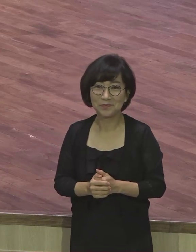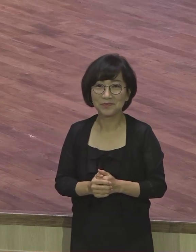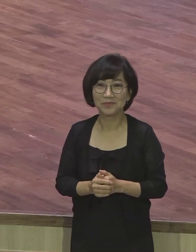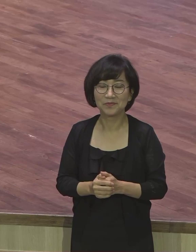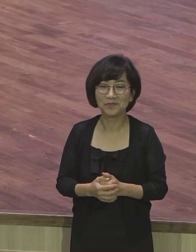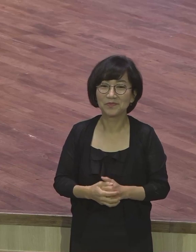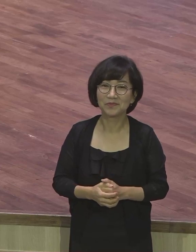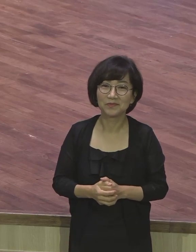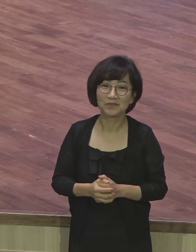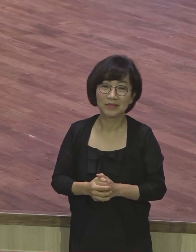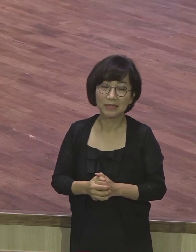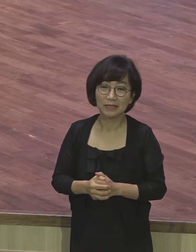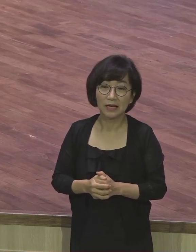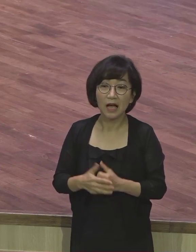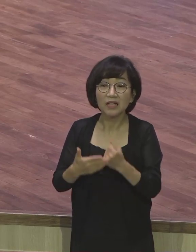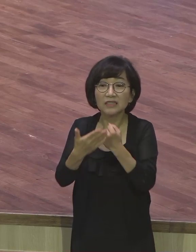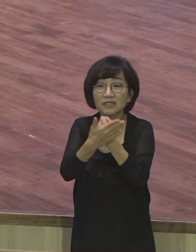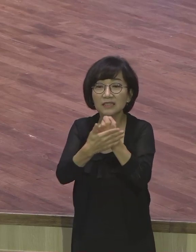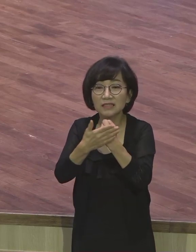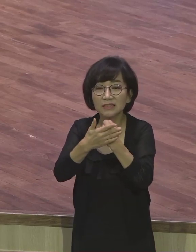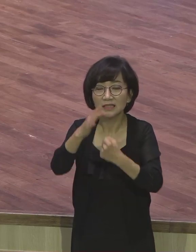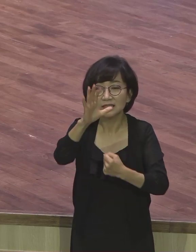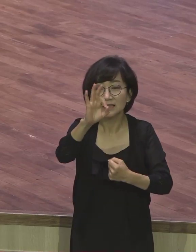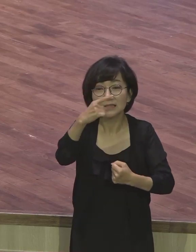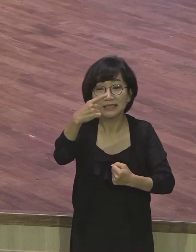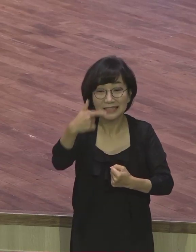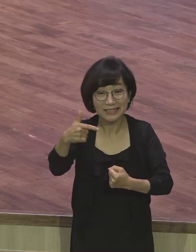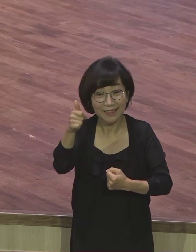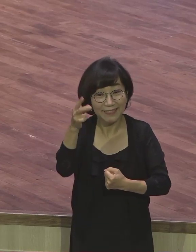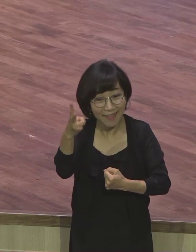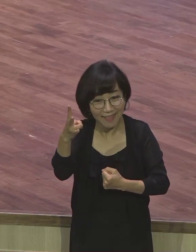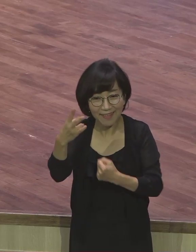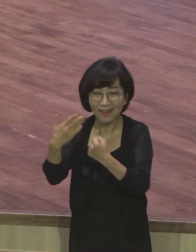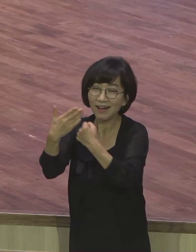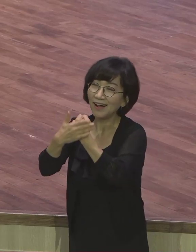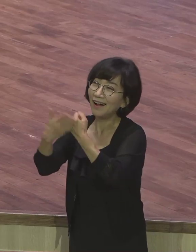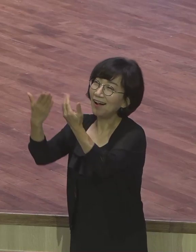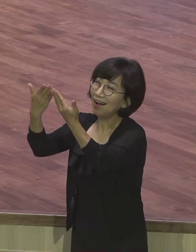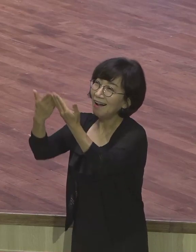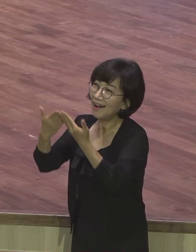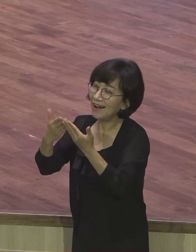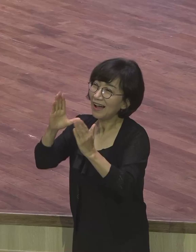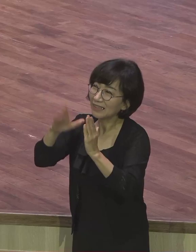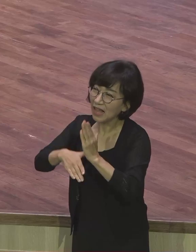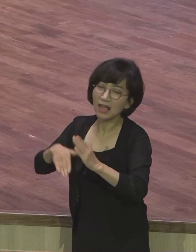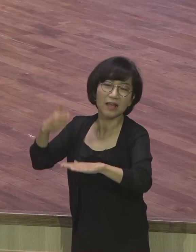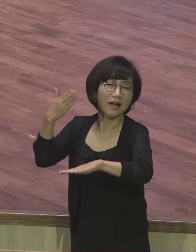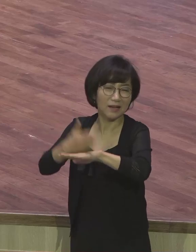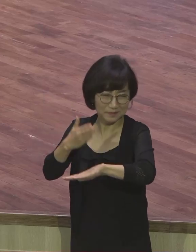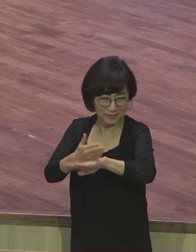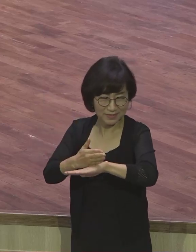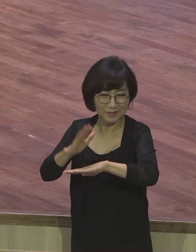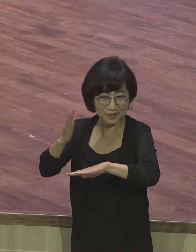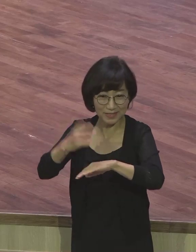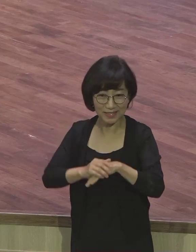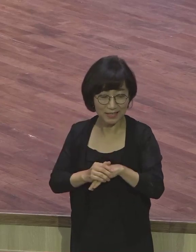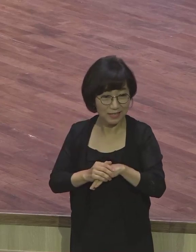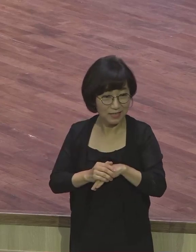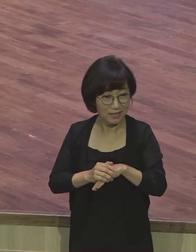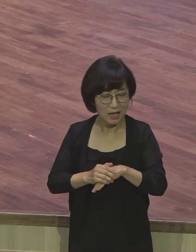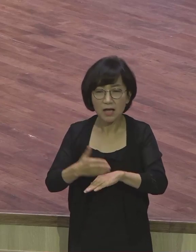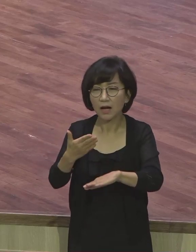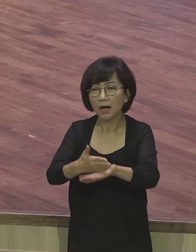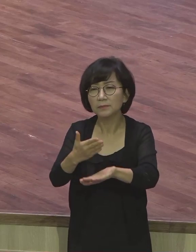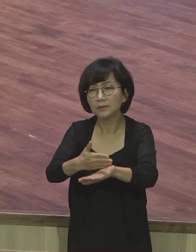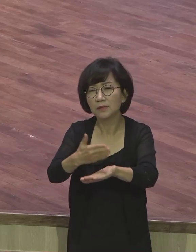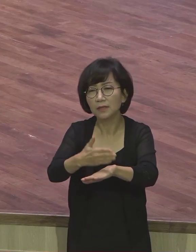은혜 얻으시기죠. 은혜 의식이 있어야 감사가 나와요. 은혜 의식에 대한 감사 의식. 사람이 감사가 최고거든,